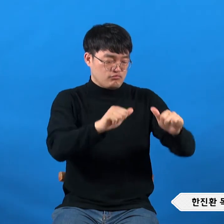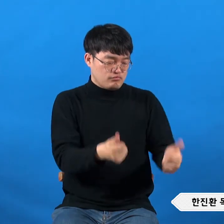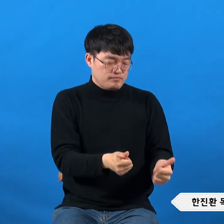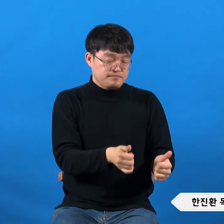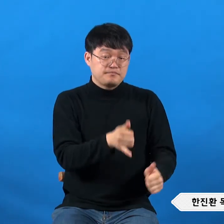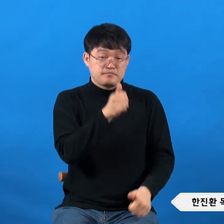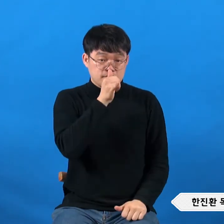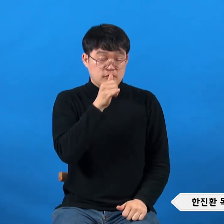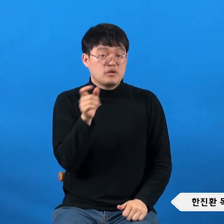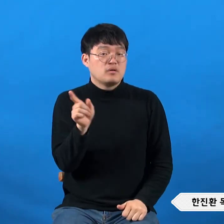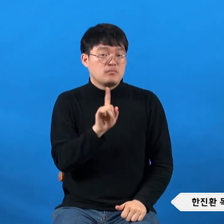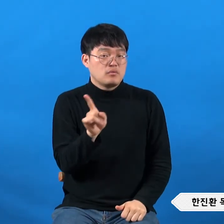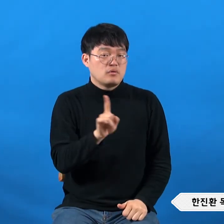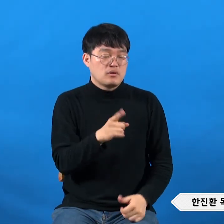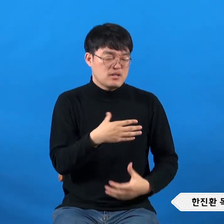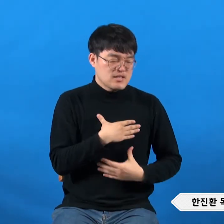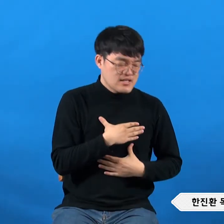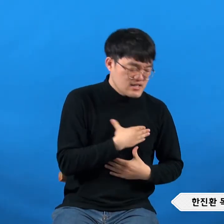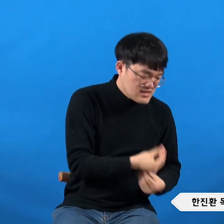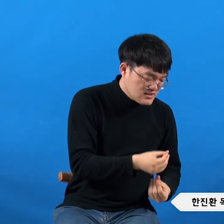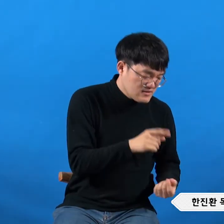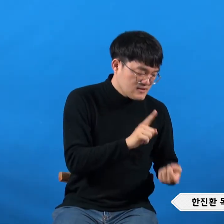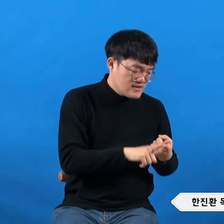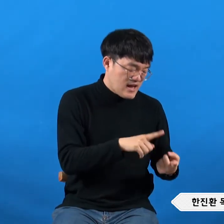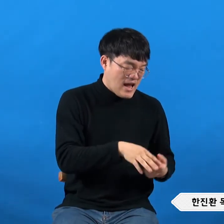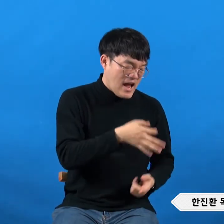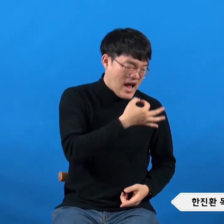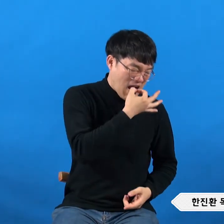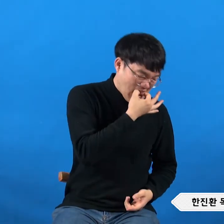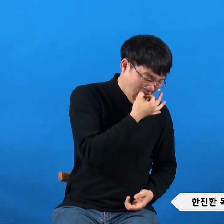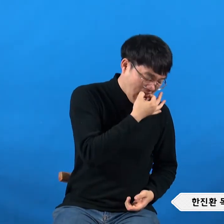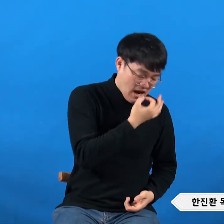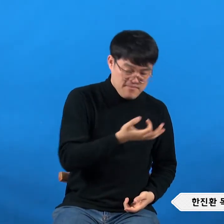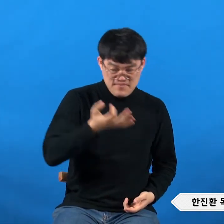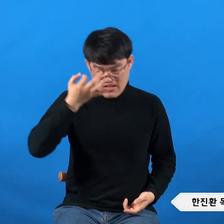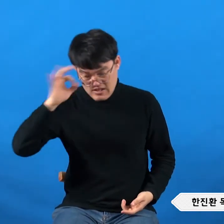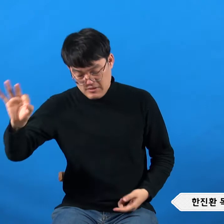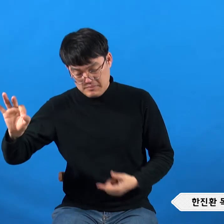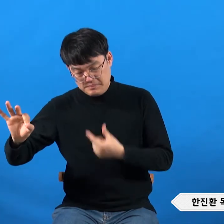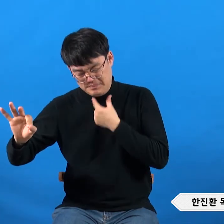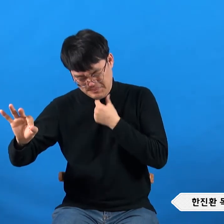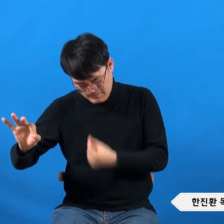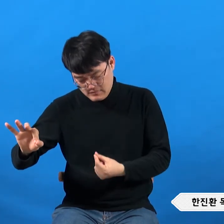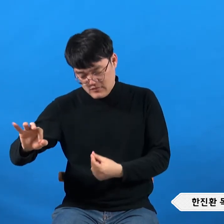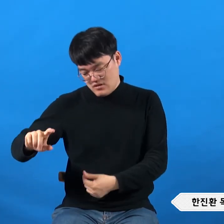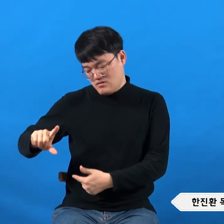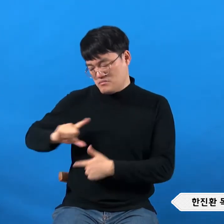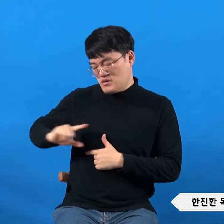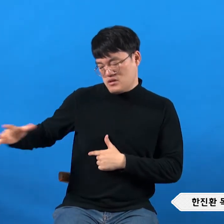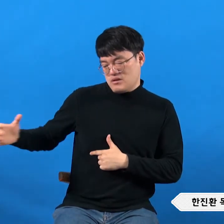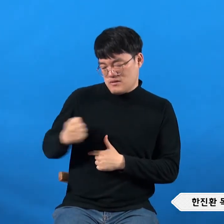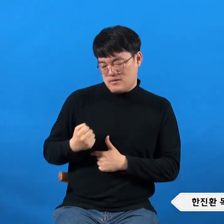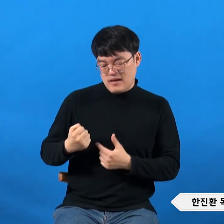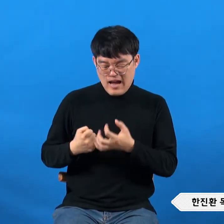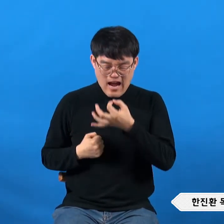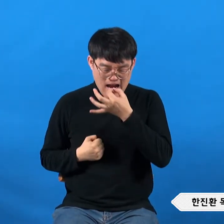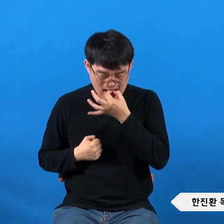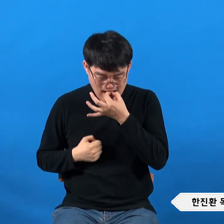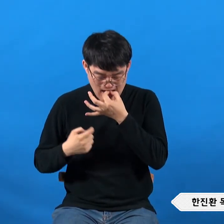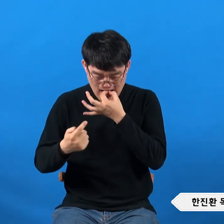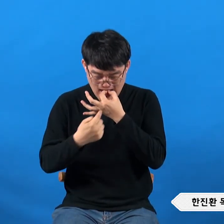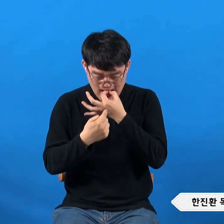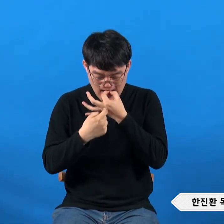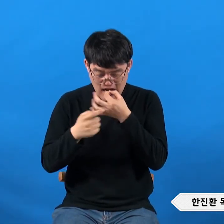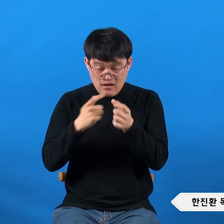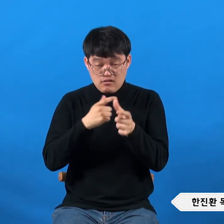있습니다. 안전에 대한 욕구, 인정받기를 원하는 욕구, 명예를 얻기를 원하는